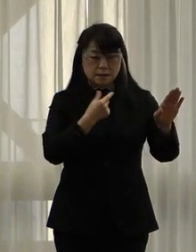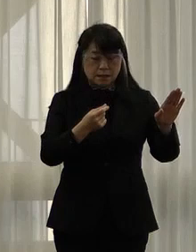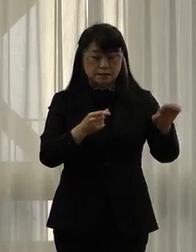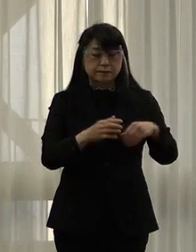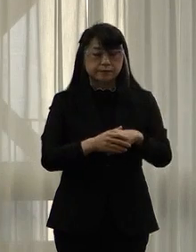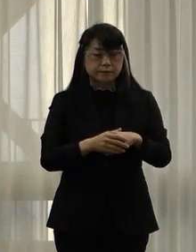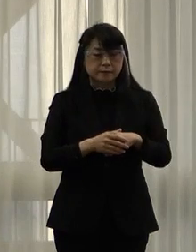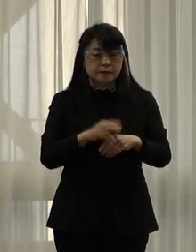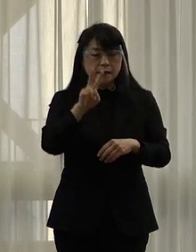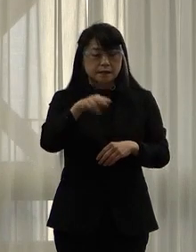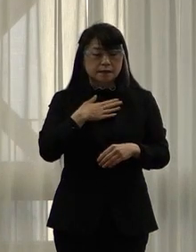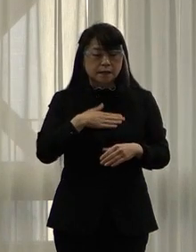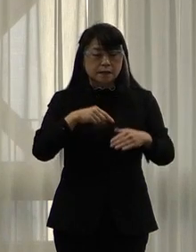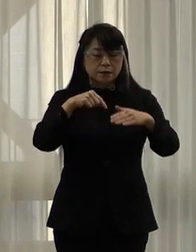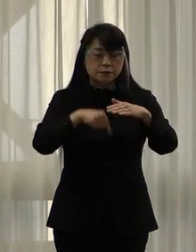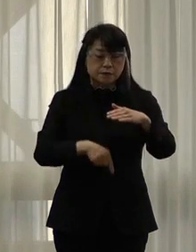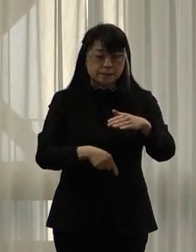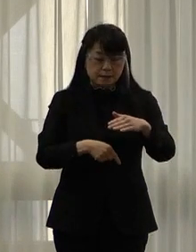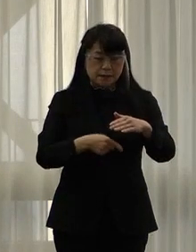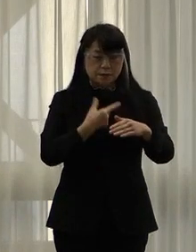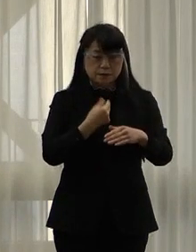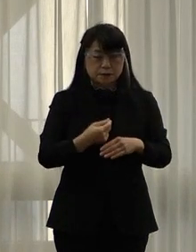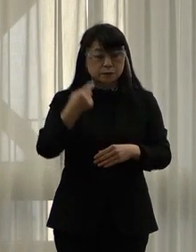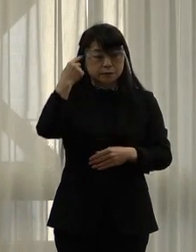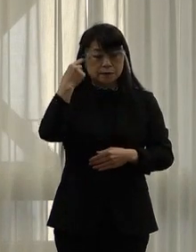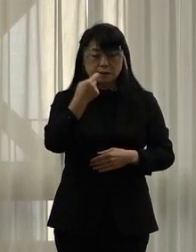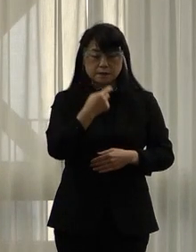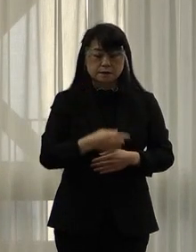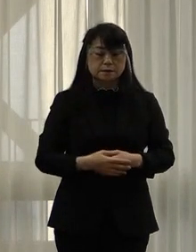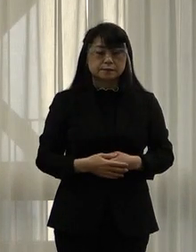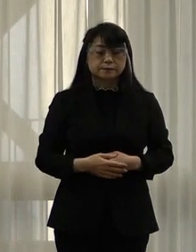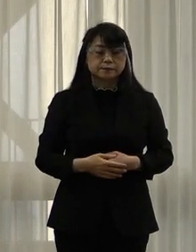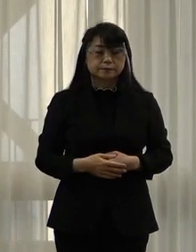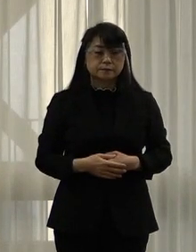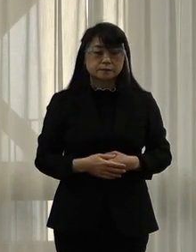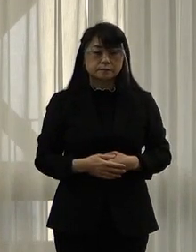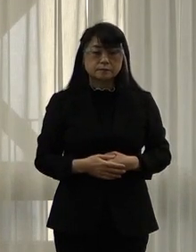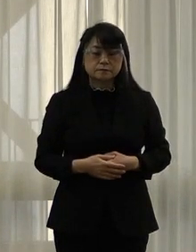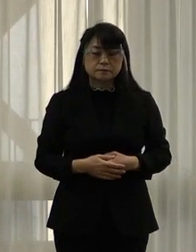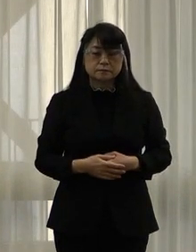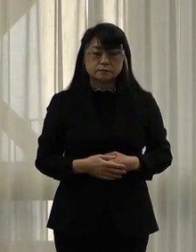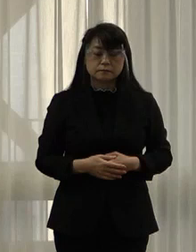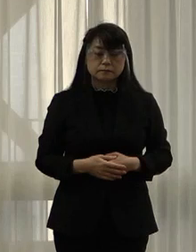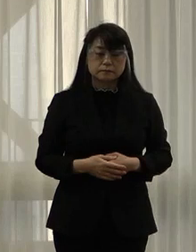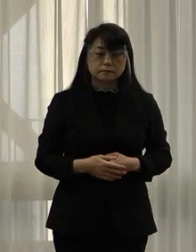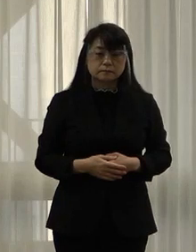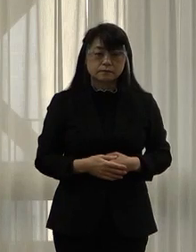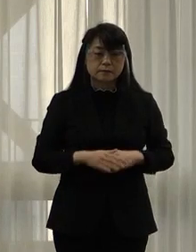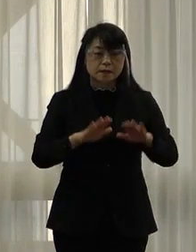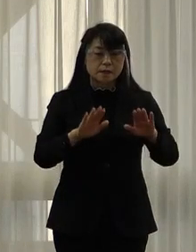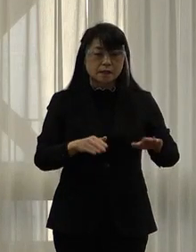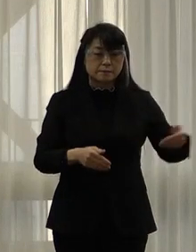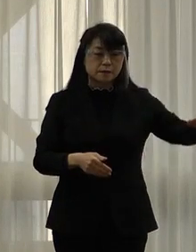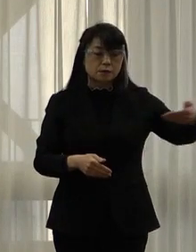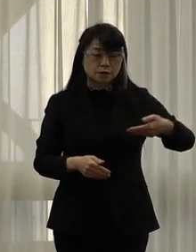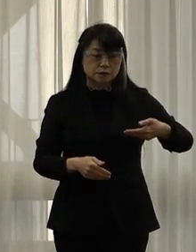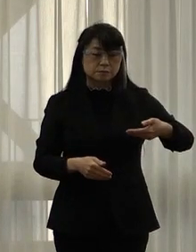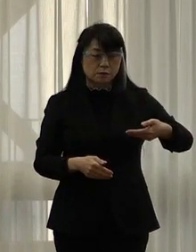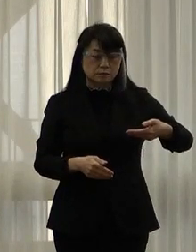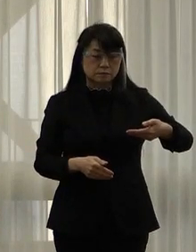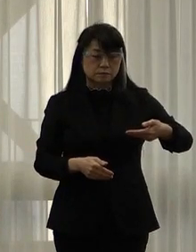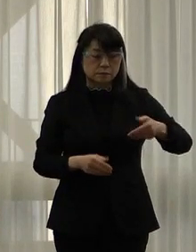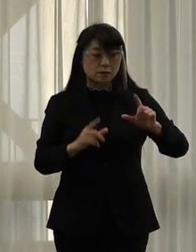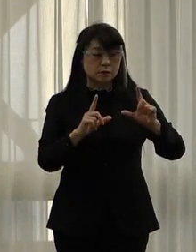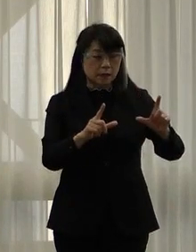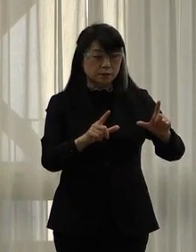より理解を深めていただきたいというふうに考えているところです。まあ、そういう意味では今の河合さんの質問に戻りますと、今の時